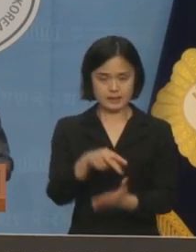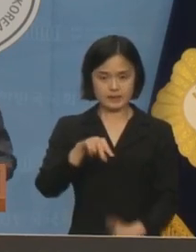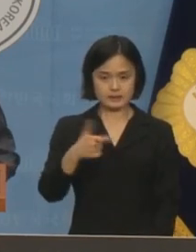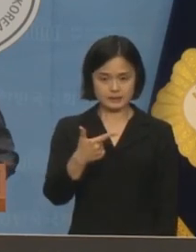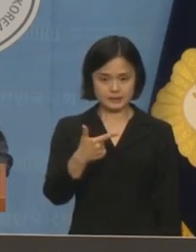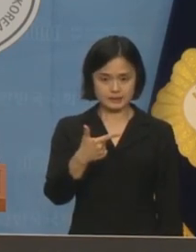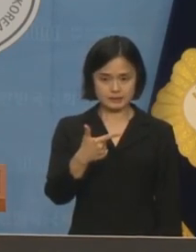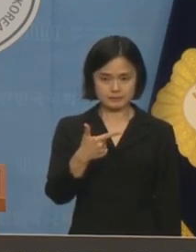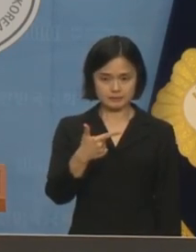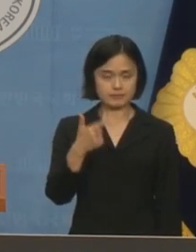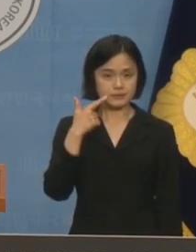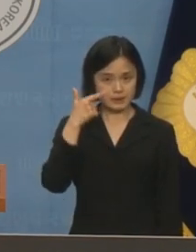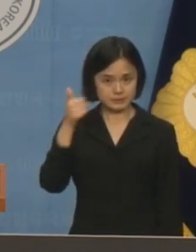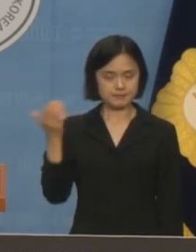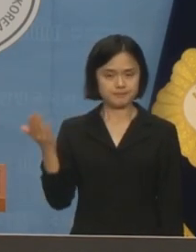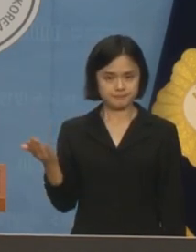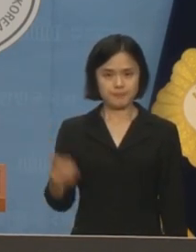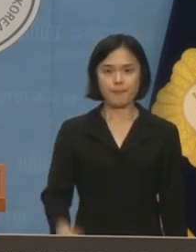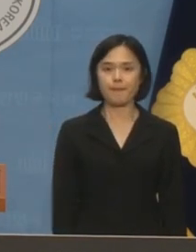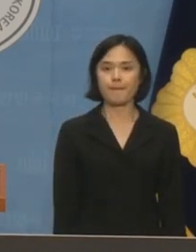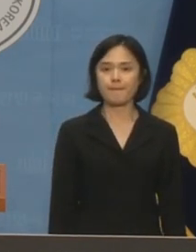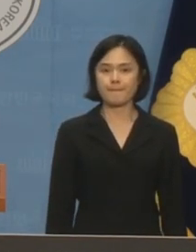발표해 주시겠습니다.